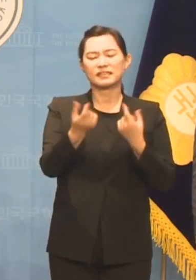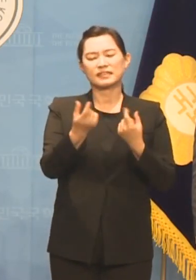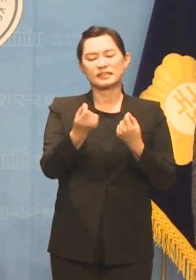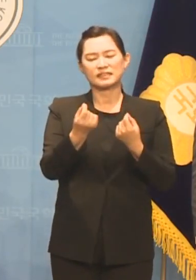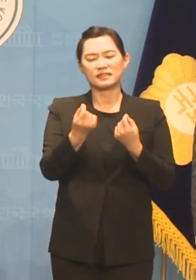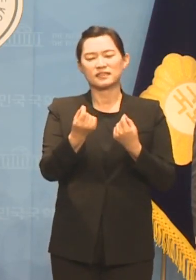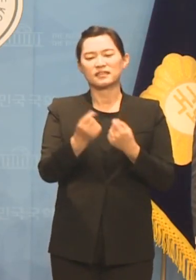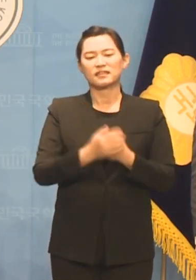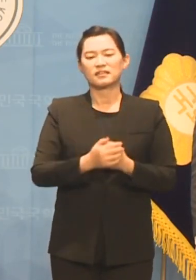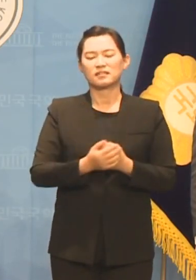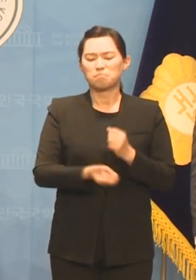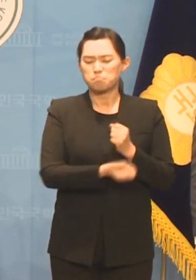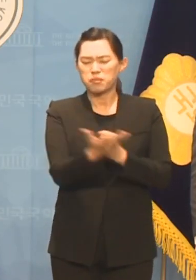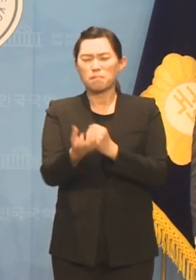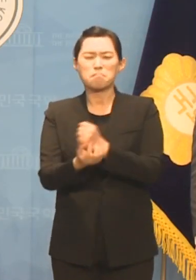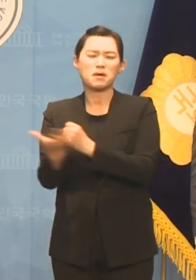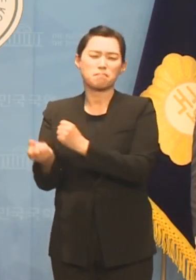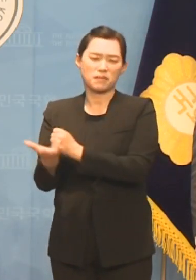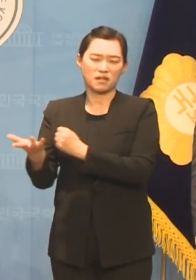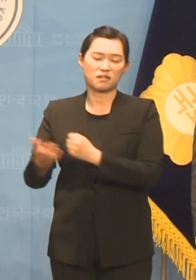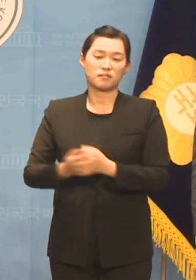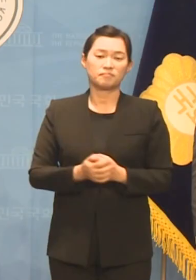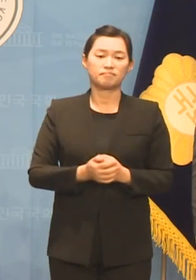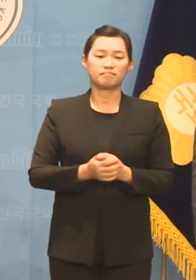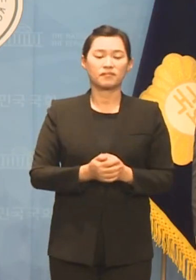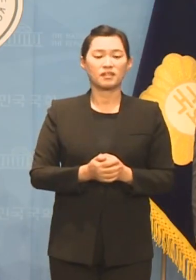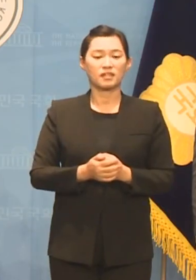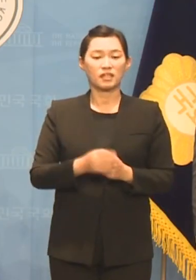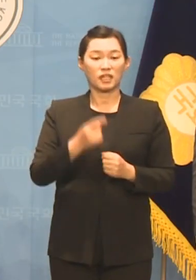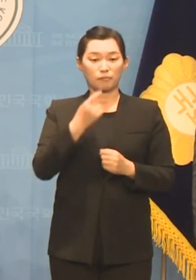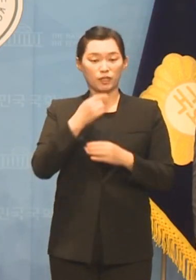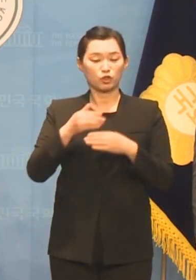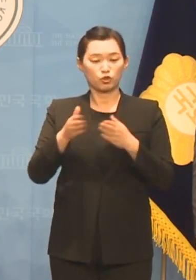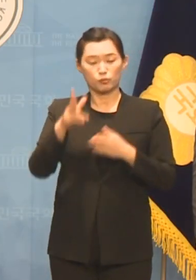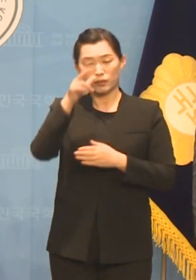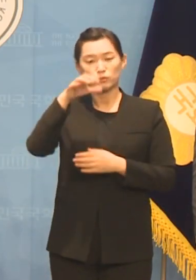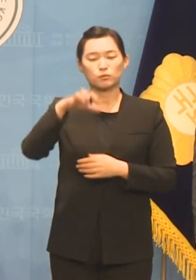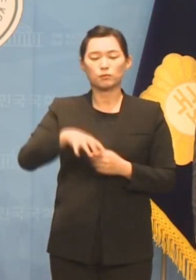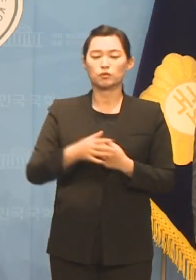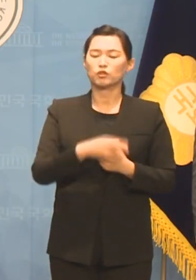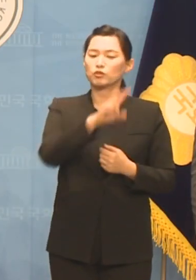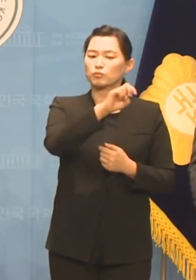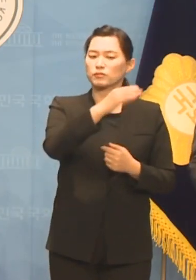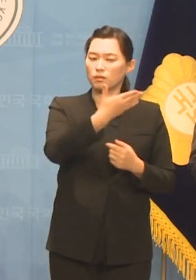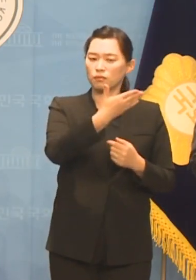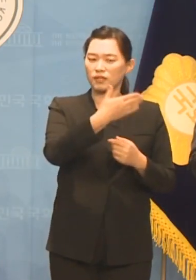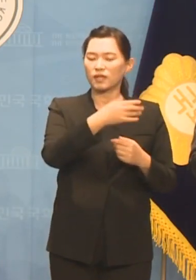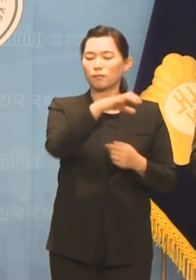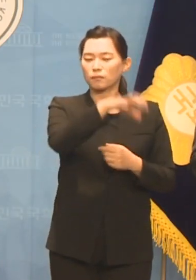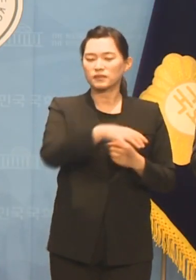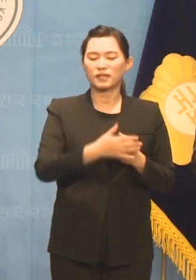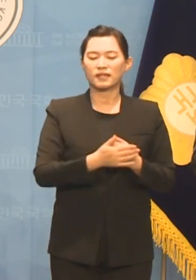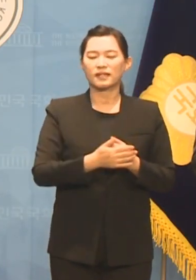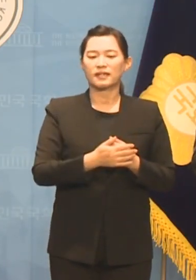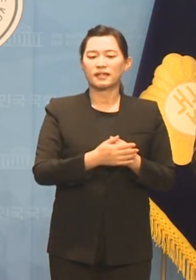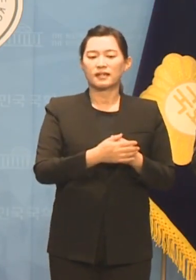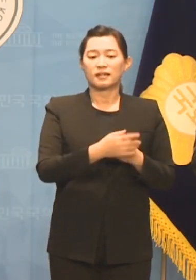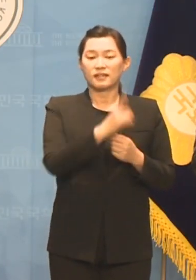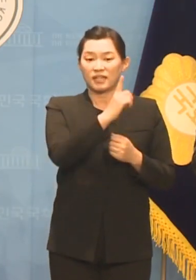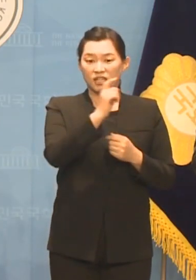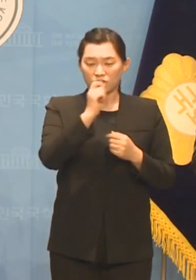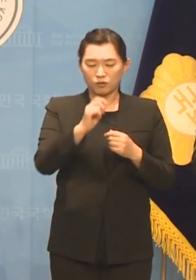포장하여 살포해 왔습니다. 이에 민주파출소는 29개 채널의 데이터 및 운영